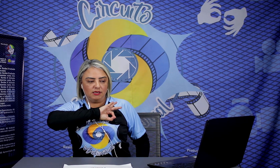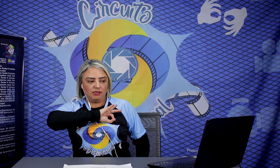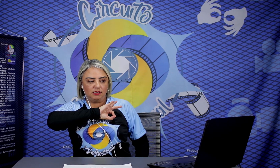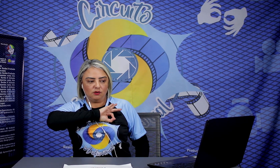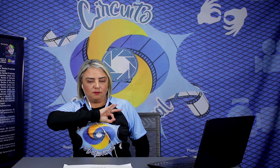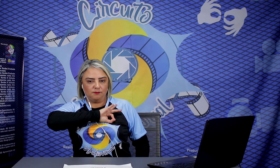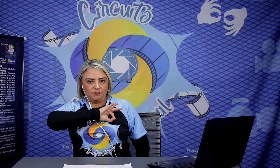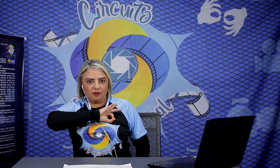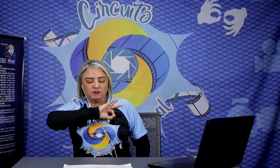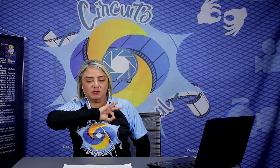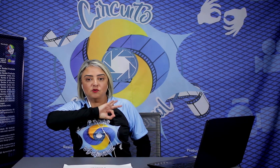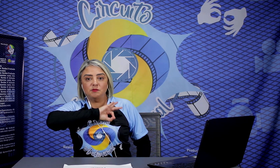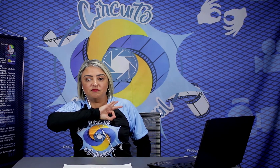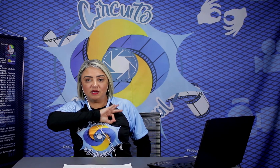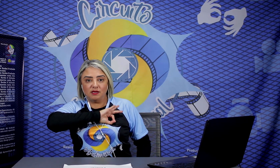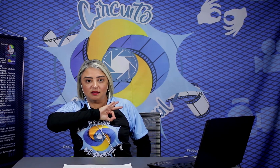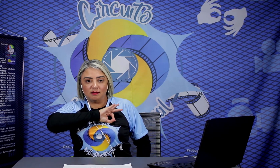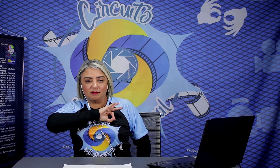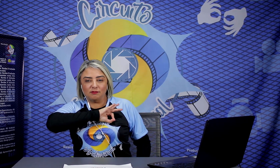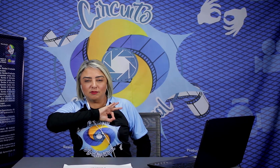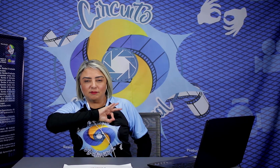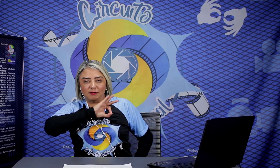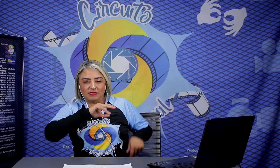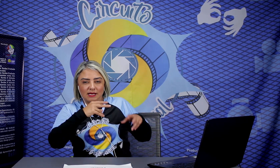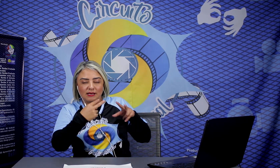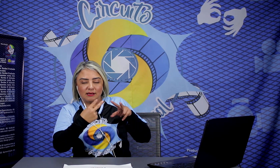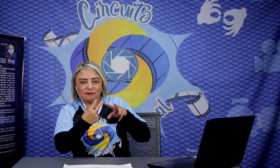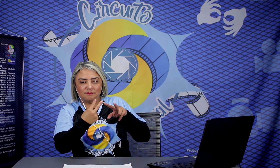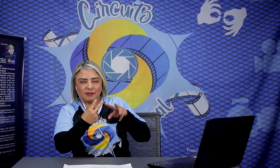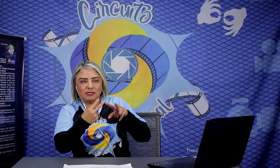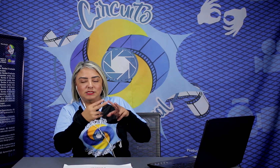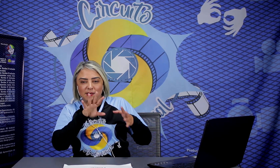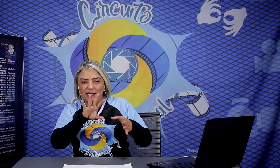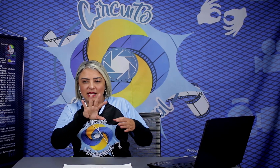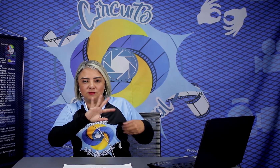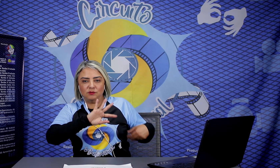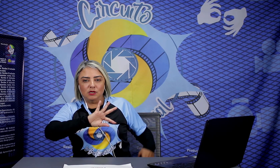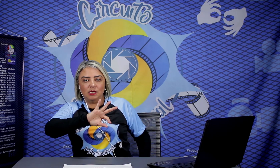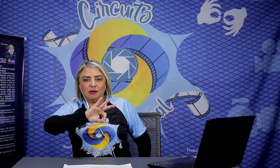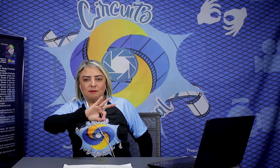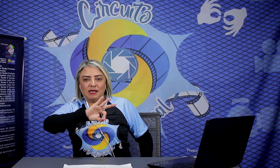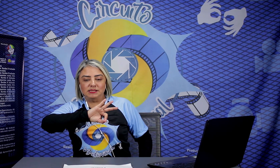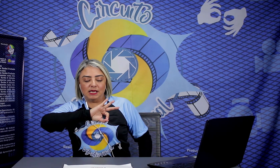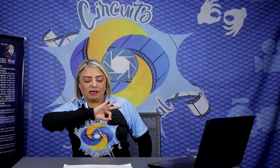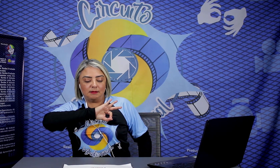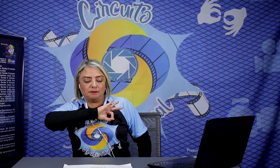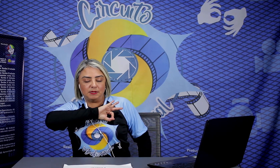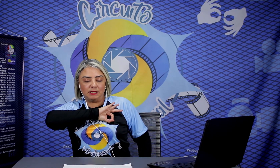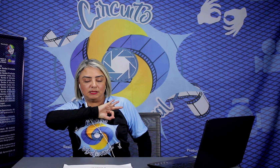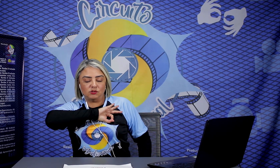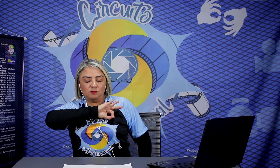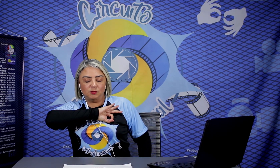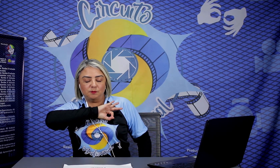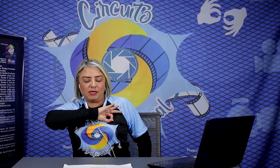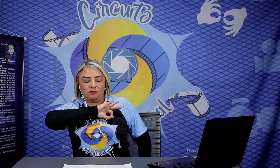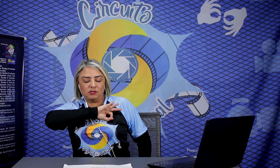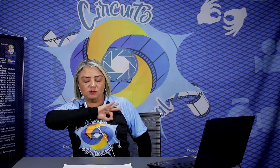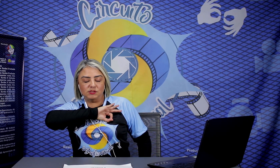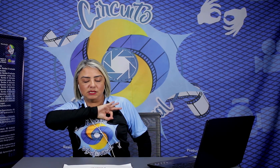aqui, ó. Vocês vão me ver, vai estar espelhado, mas é sobre o peito aqui, o